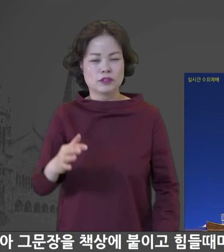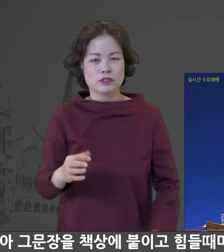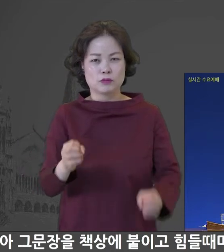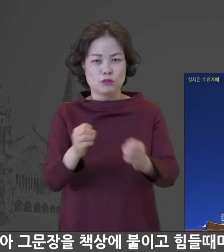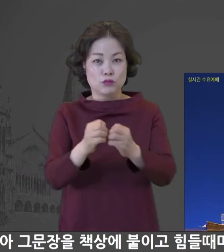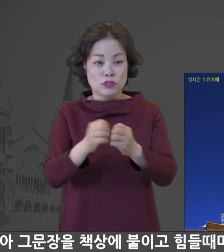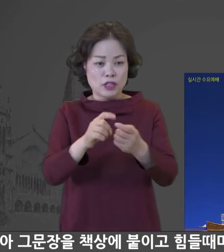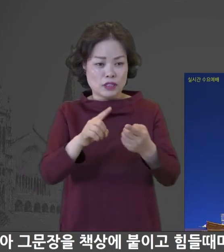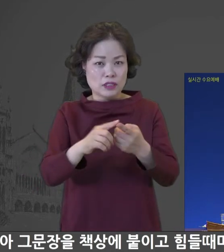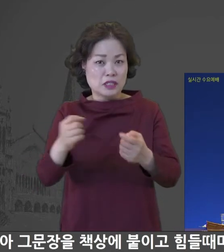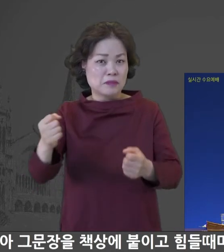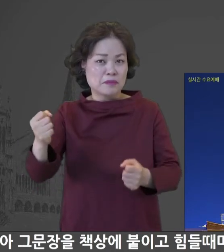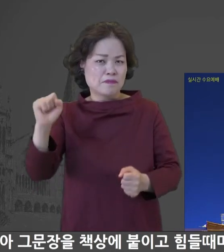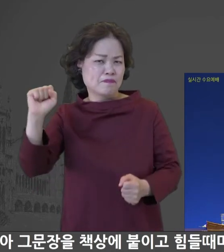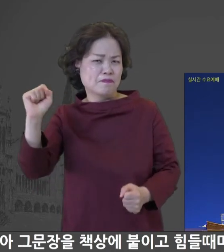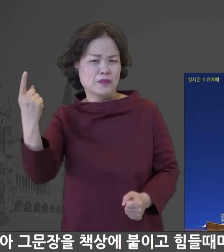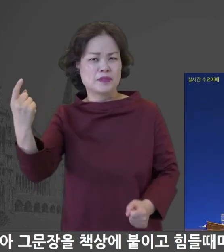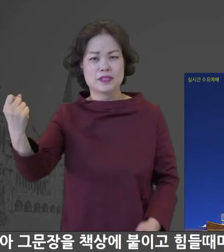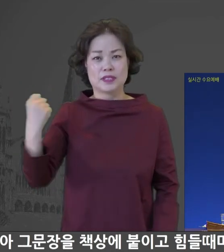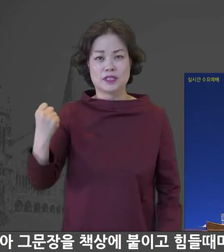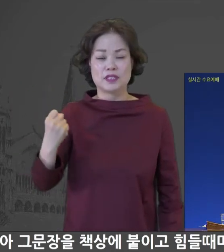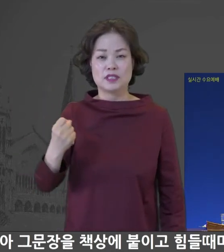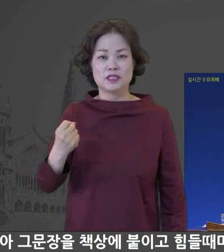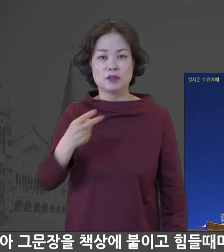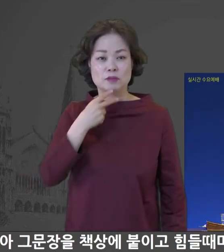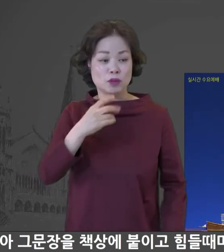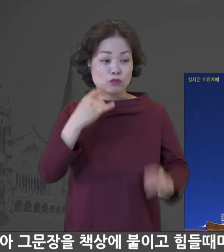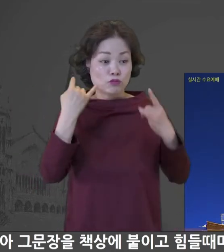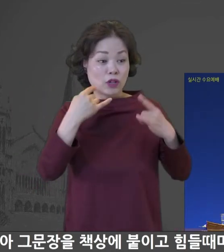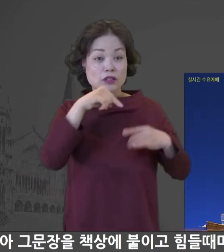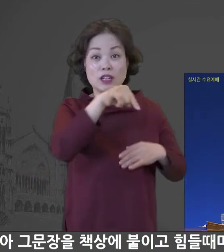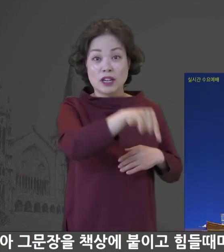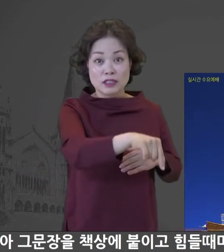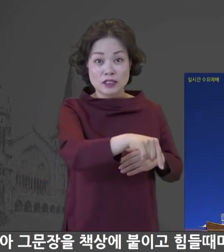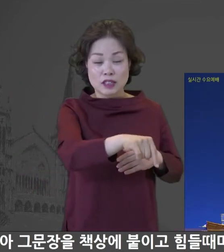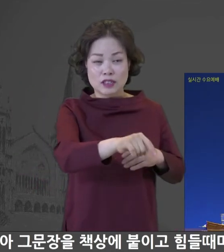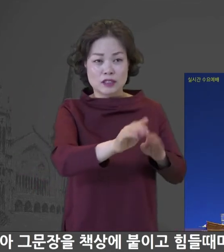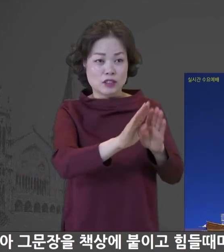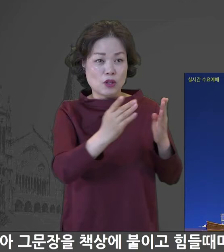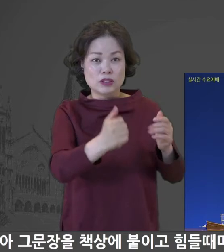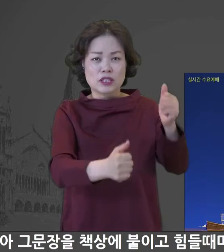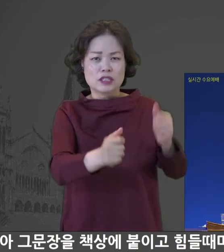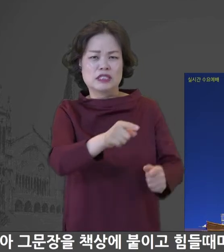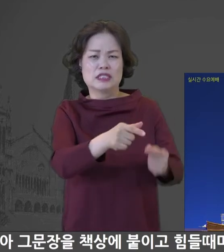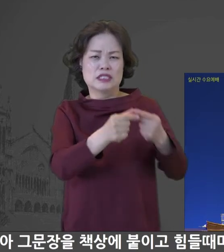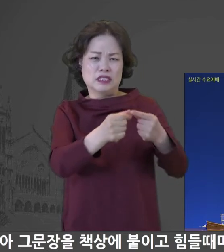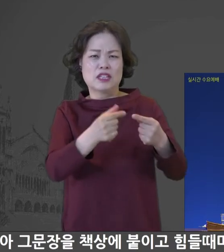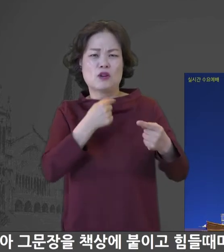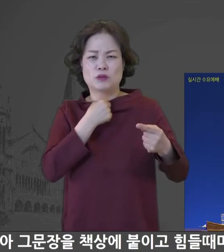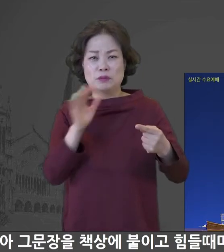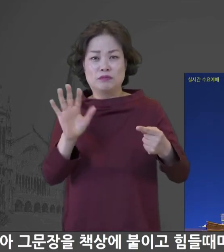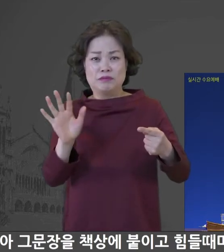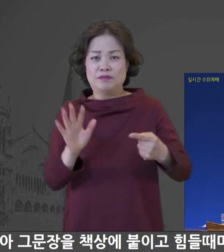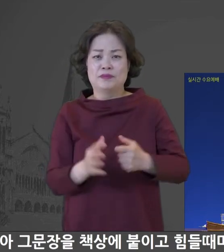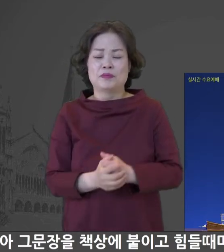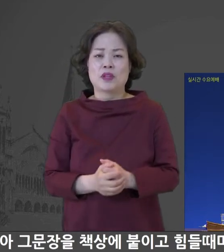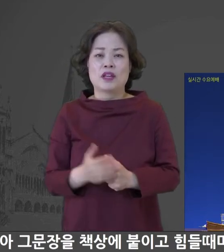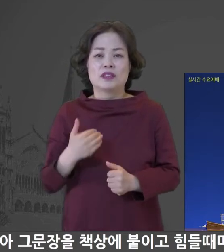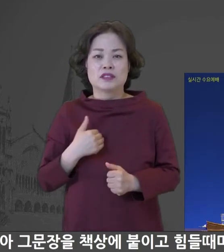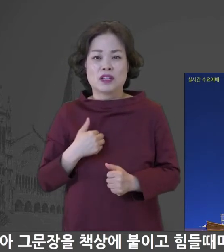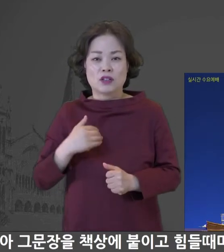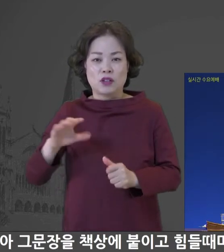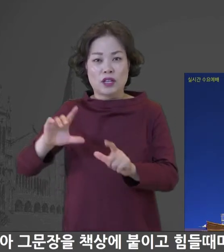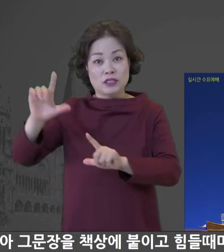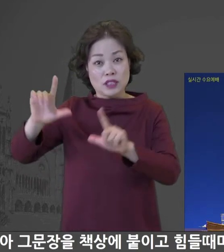문장이 저를 동기부여하지 않습니다. 제가 갑자기 프랑스에 가서 그 콩쿠르에서 1등 하겠다 하지 않습니다. 왜냐하면 저의